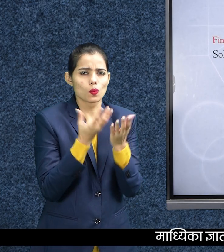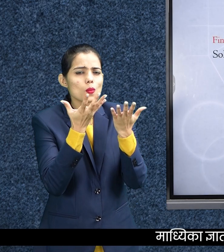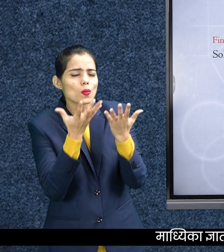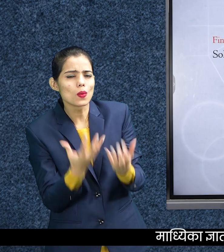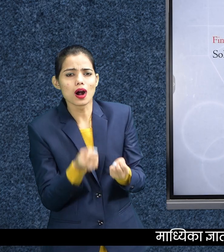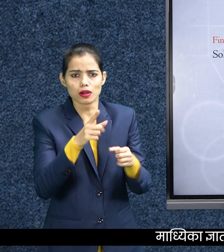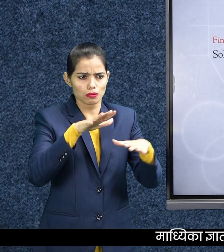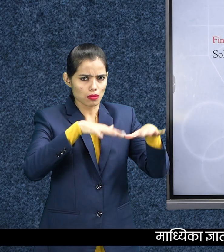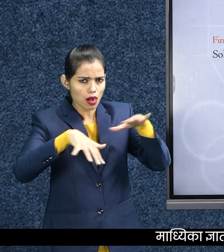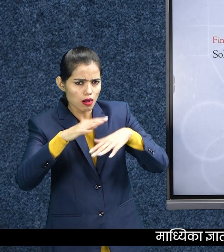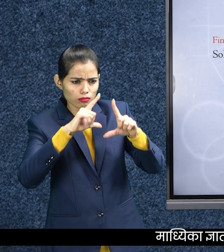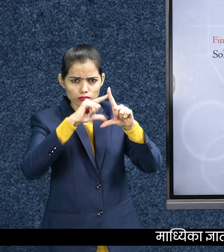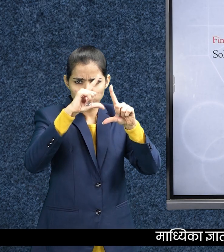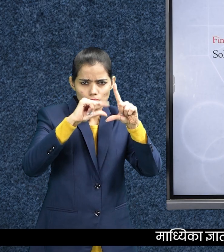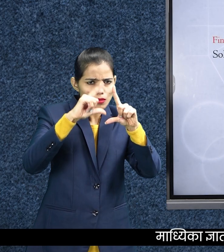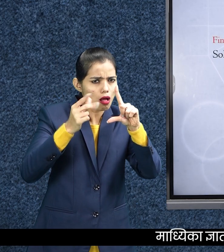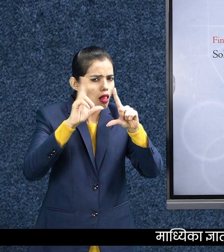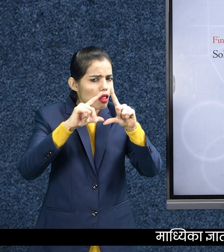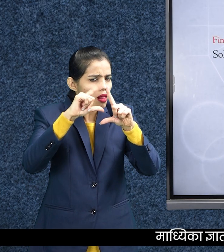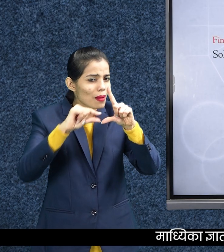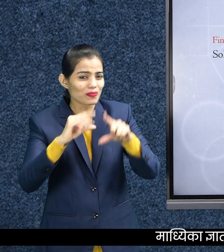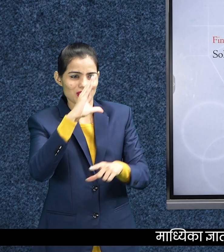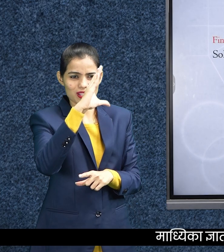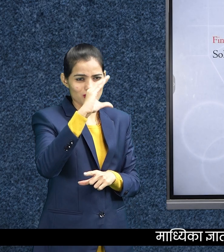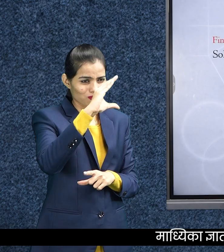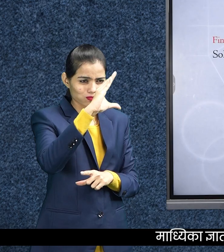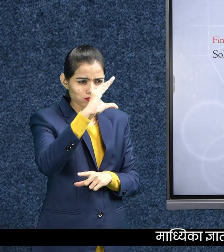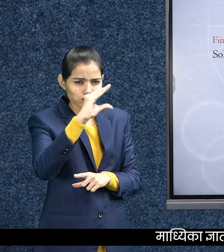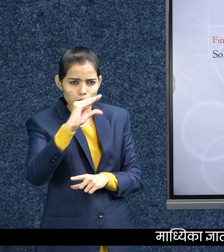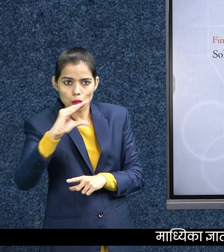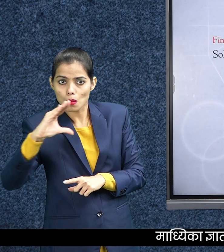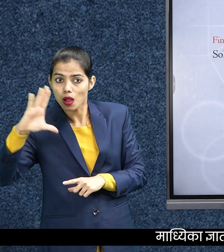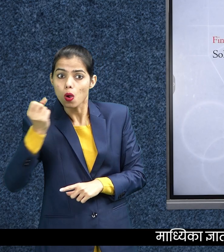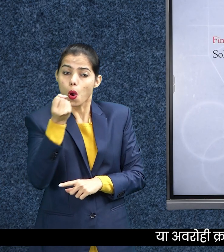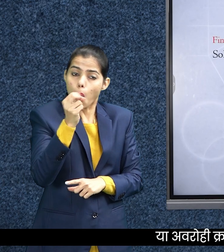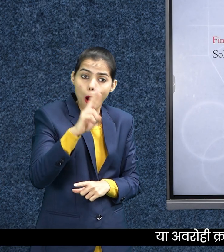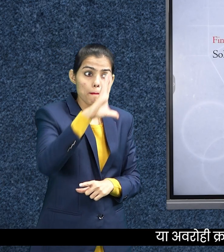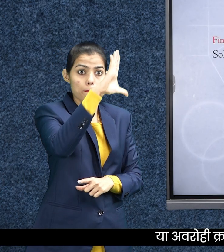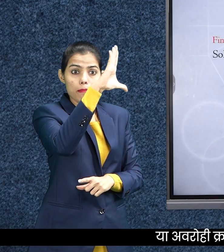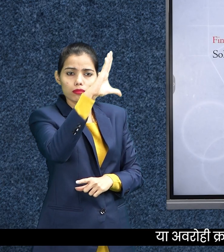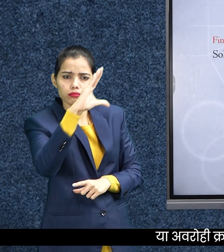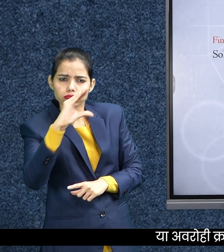माध्यिका ज्ञात करने के लिए हमें अवत्तियों को आरोही या अवरोही क्रम